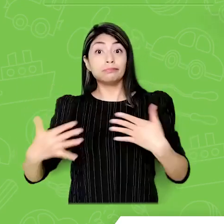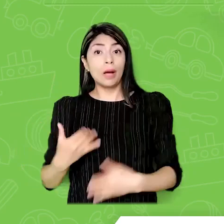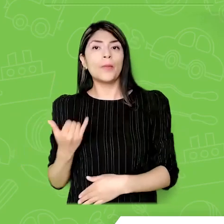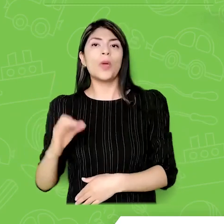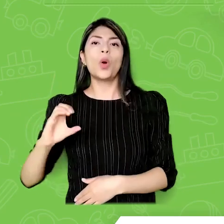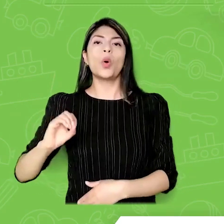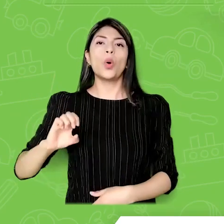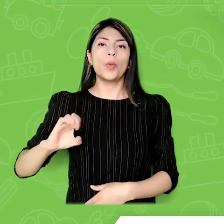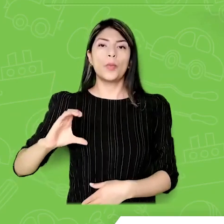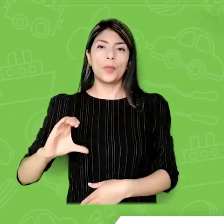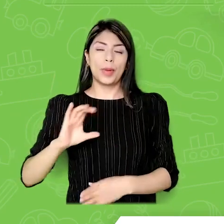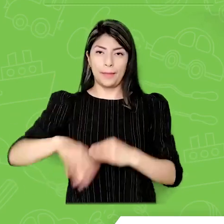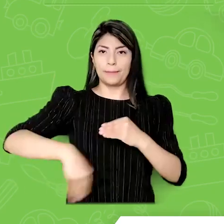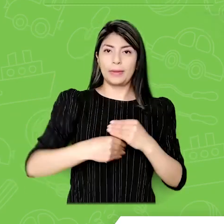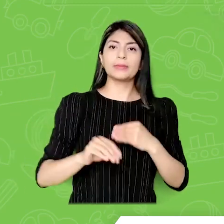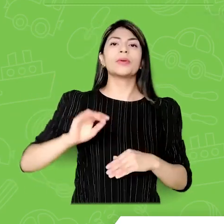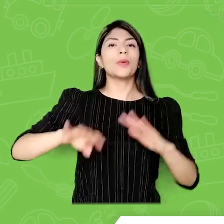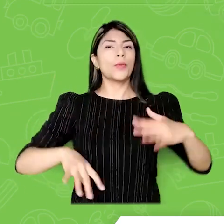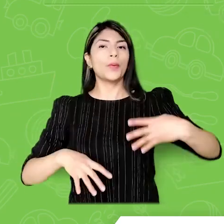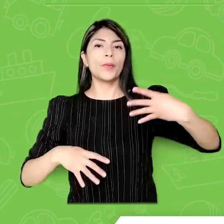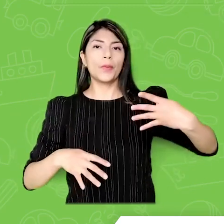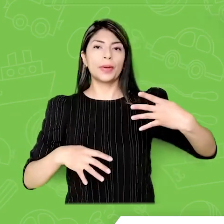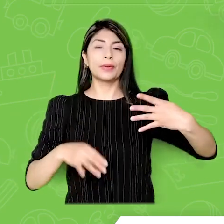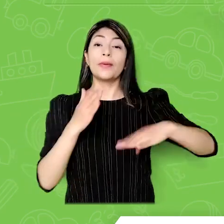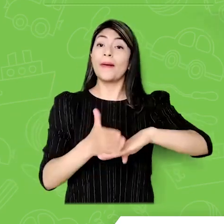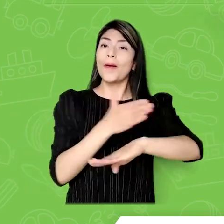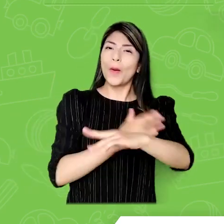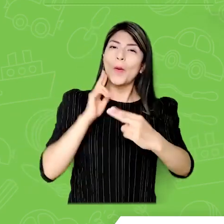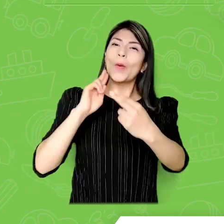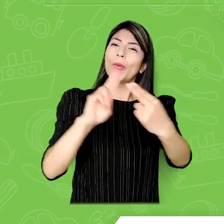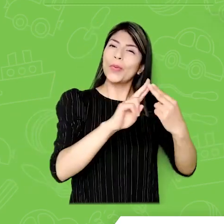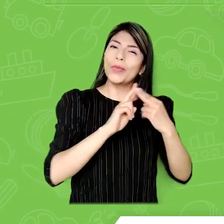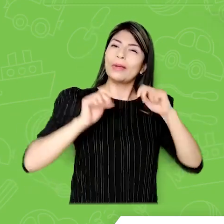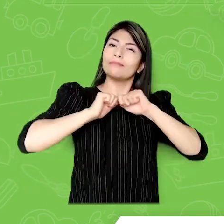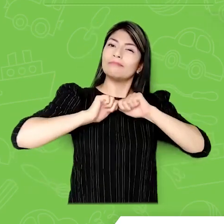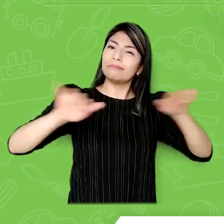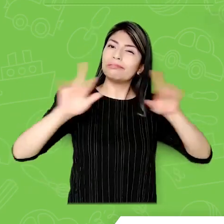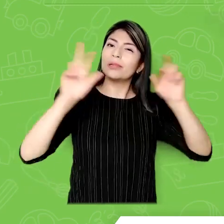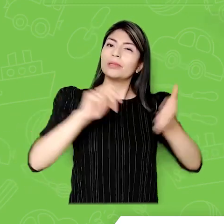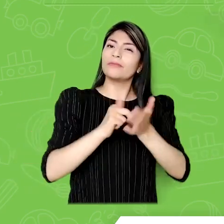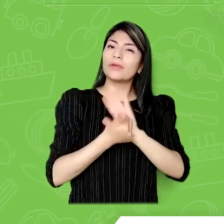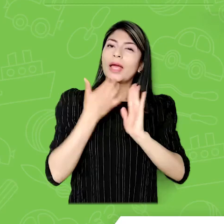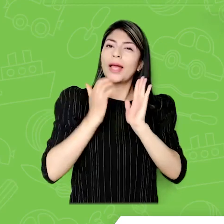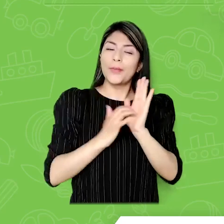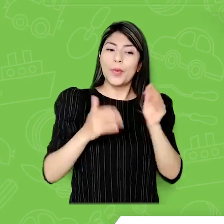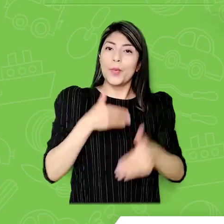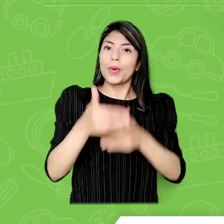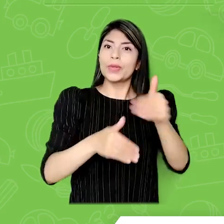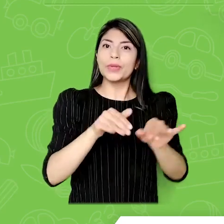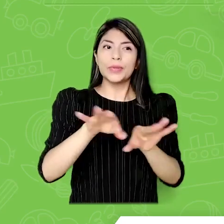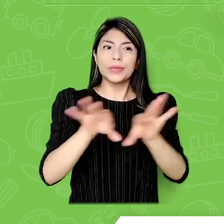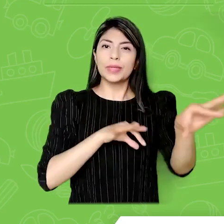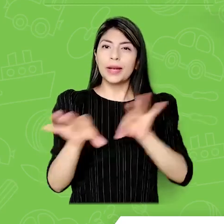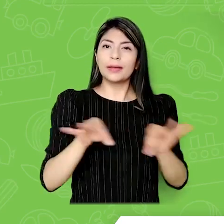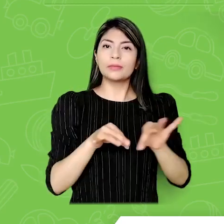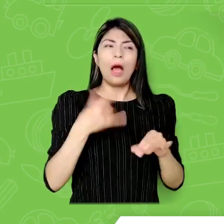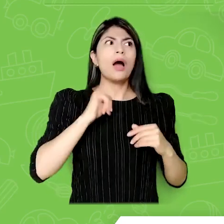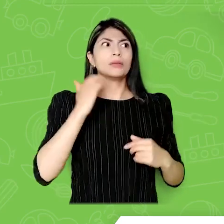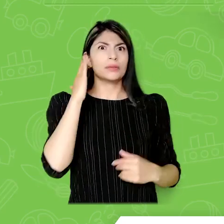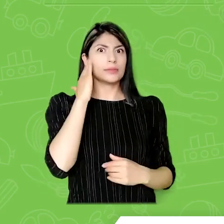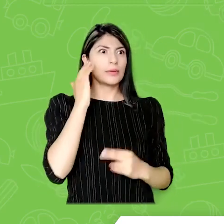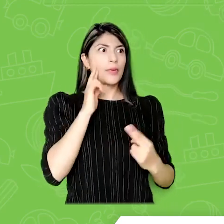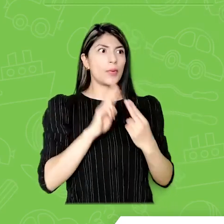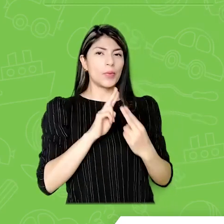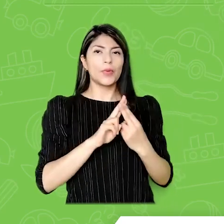las pruebas que se van a aplicar en este proceso de selección. 5. No presentar o no superar las pruebas de